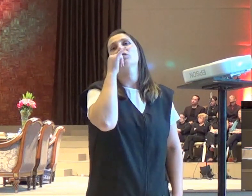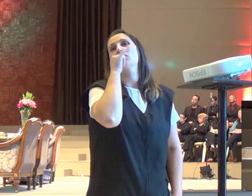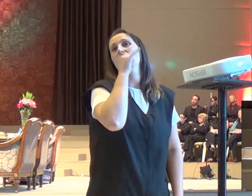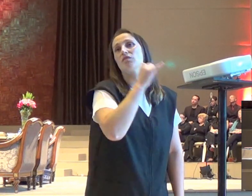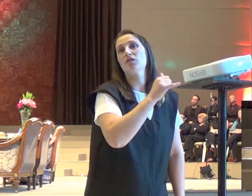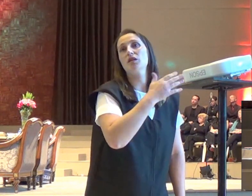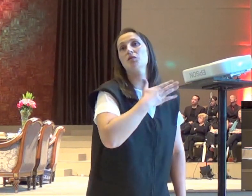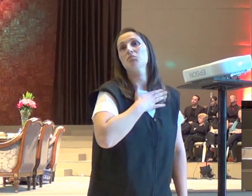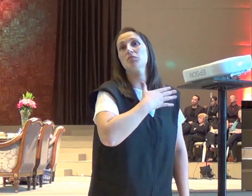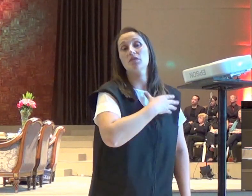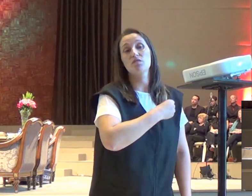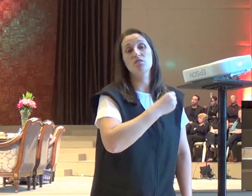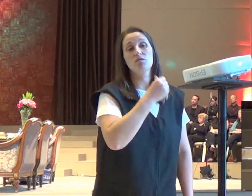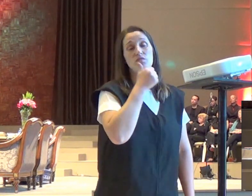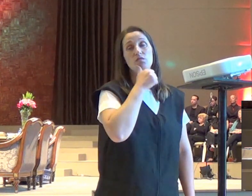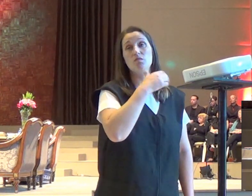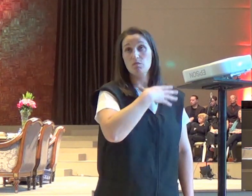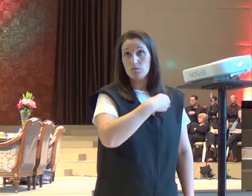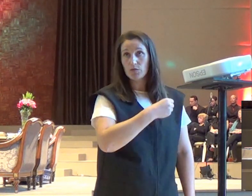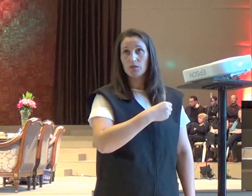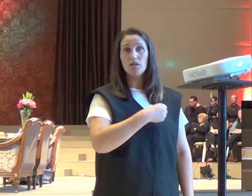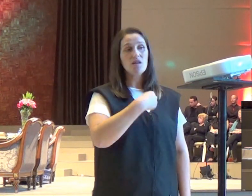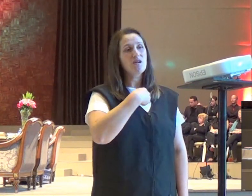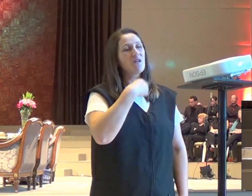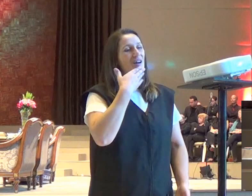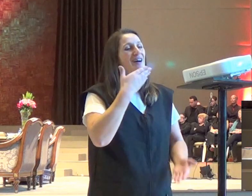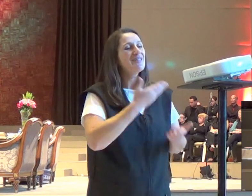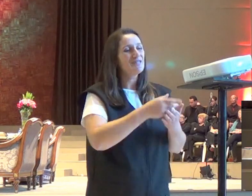minha filha que eu admiro nela,